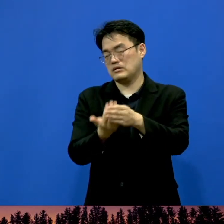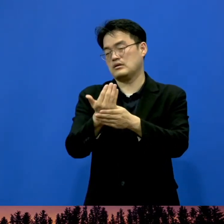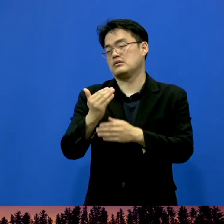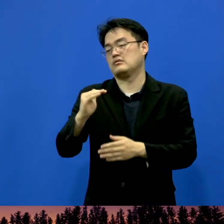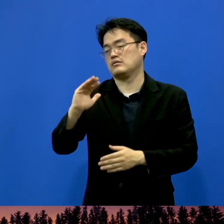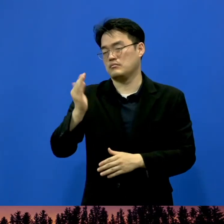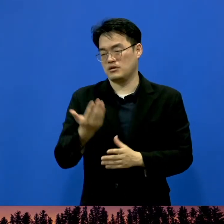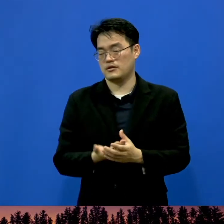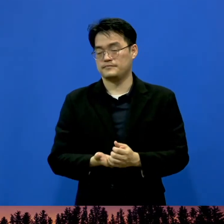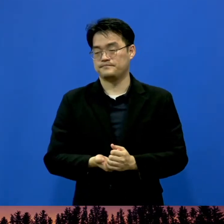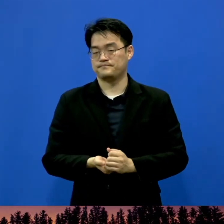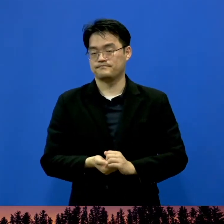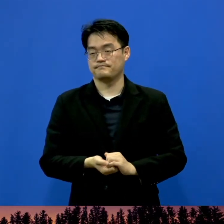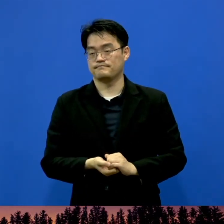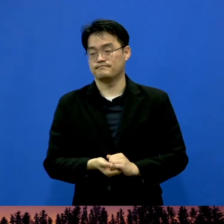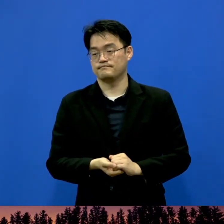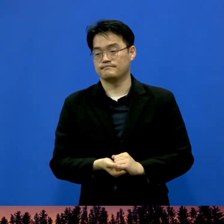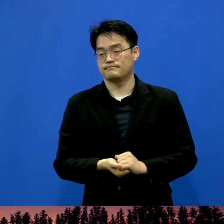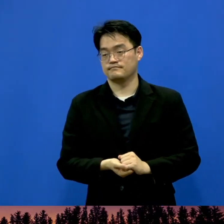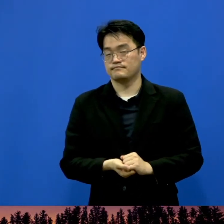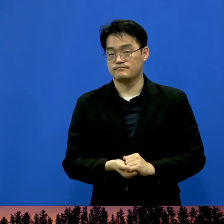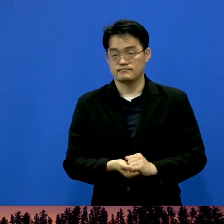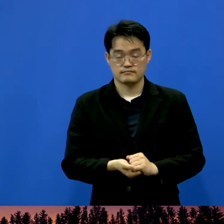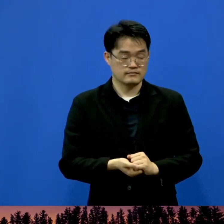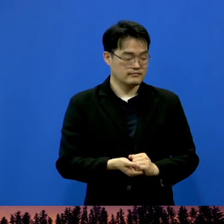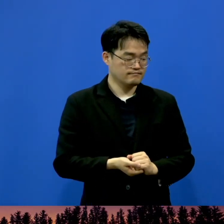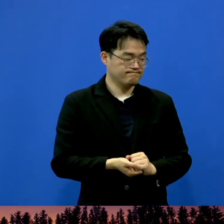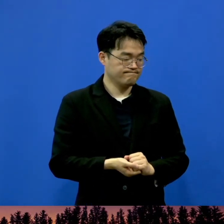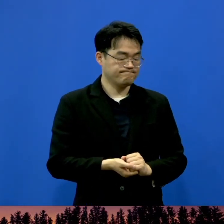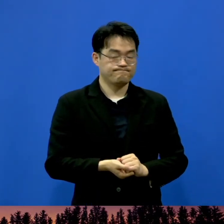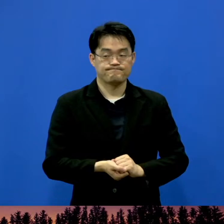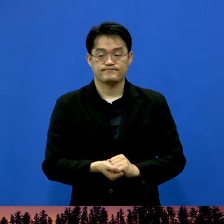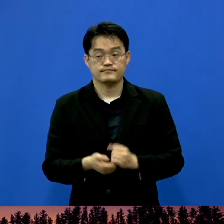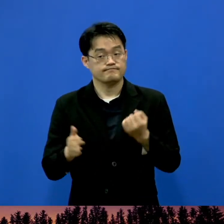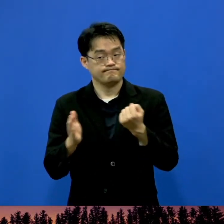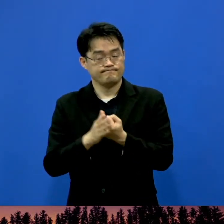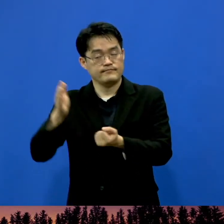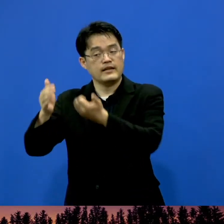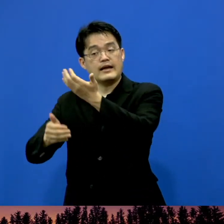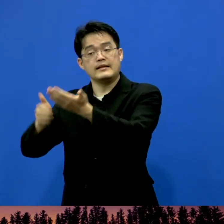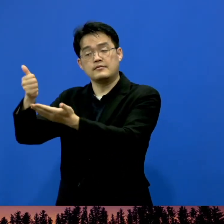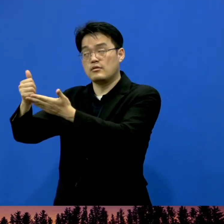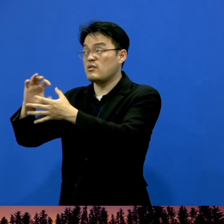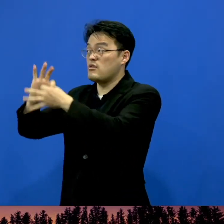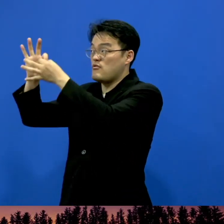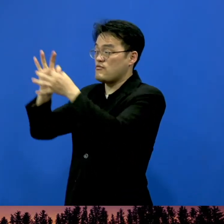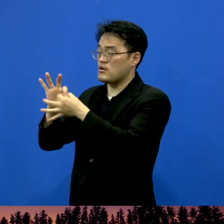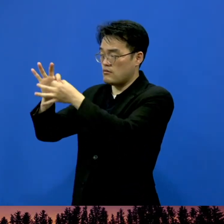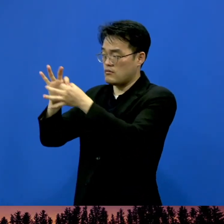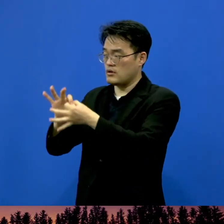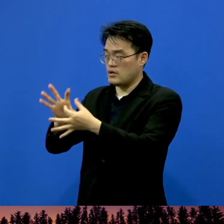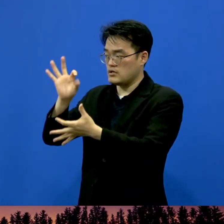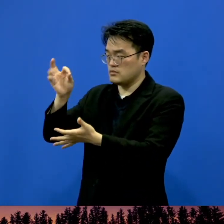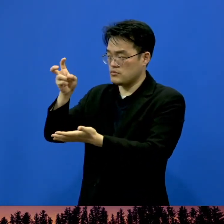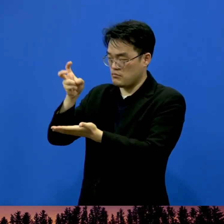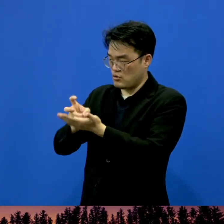안 해야 될 걸 하는 것도 죄지만 해야 될 것을 안 하는 게 큰 죄라고요. 그러니까 하나님과 관련된 것도 십계명도 봐도 그런 것입니다. 그러니까